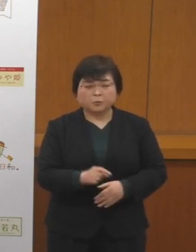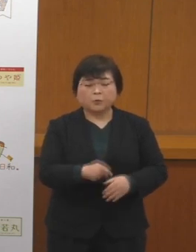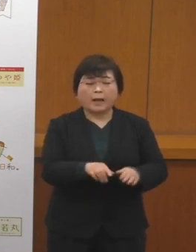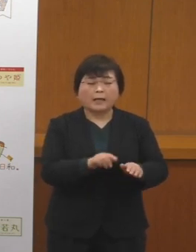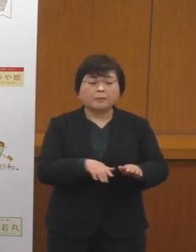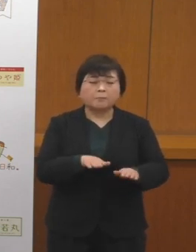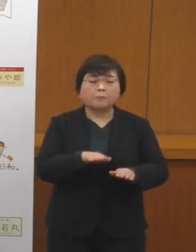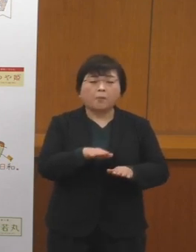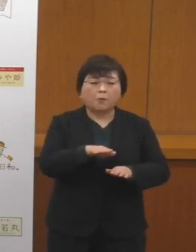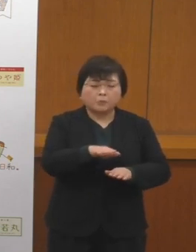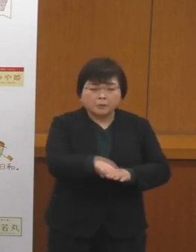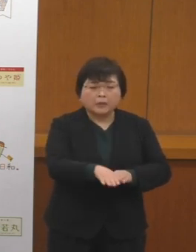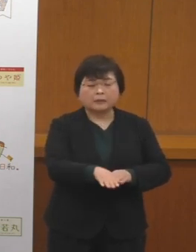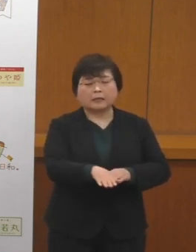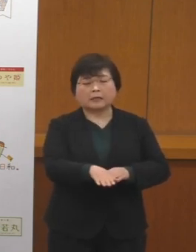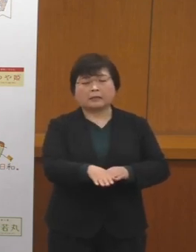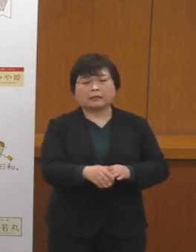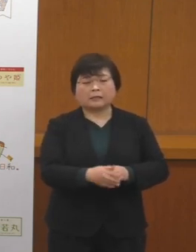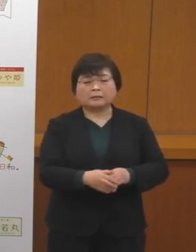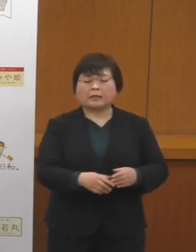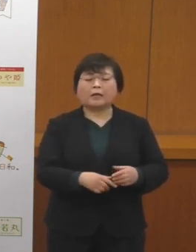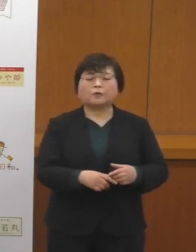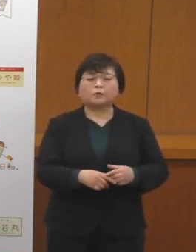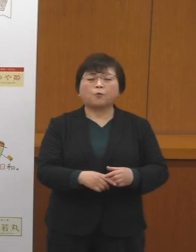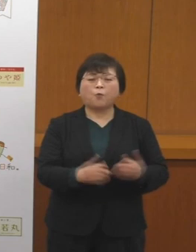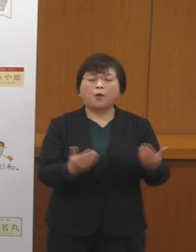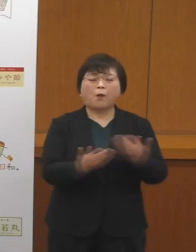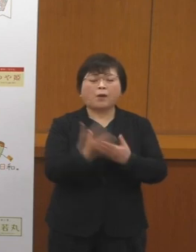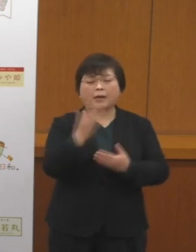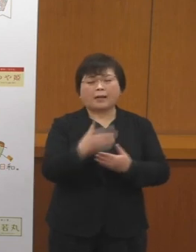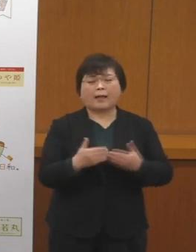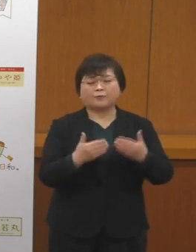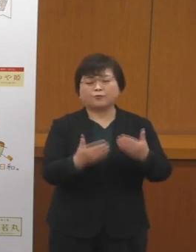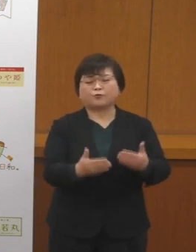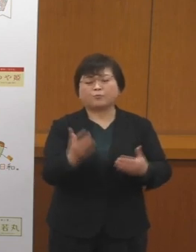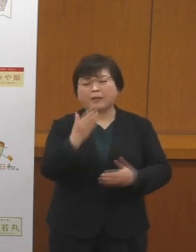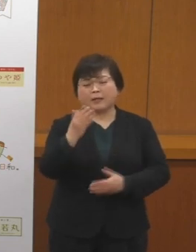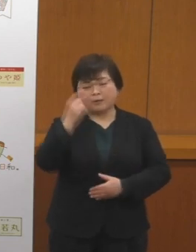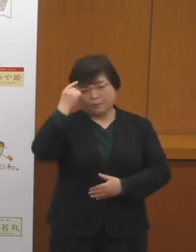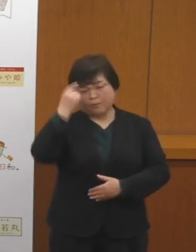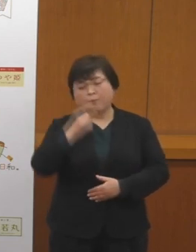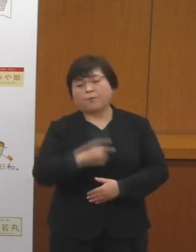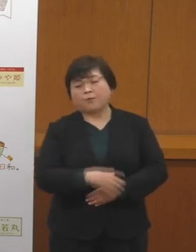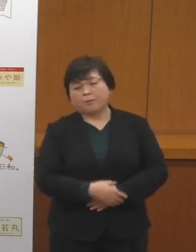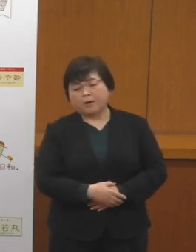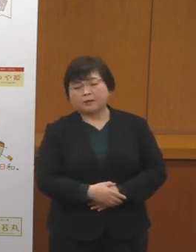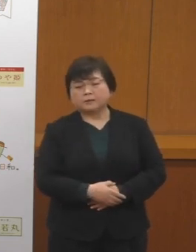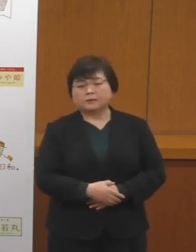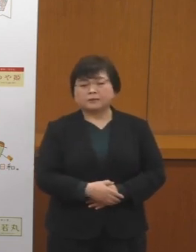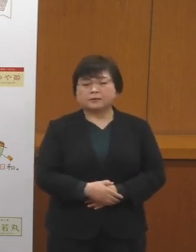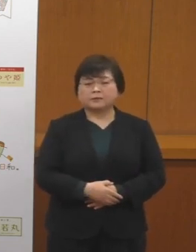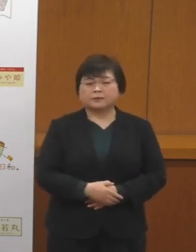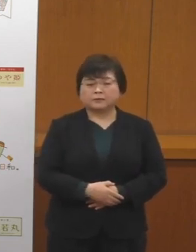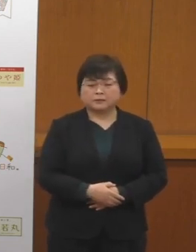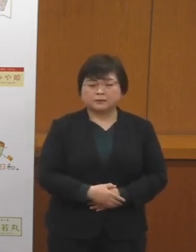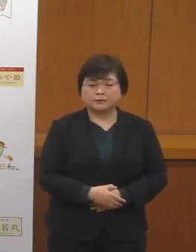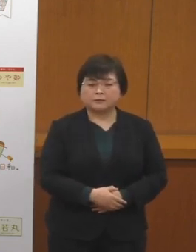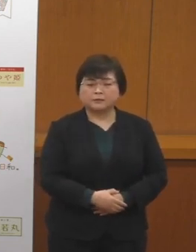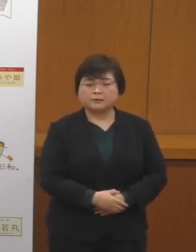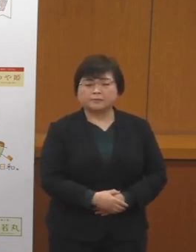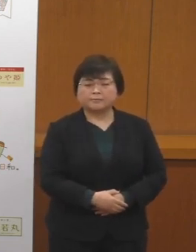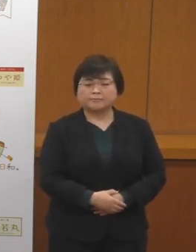いただかないとなかなかこう進んでいかないのではないかなというような感想であり